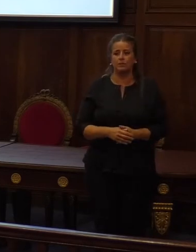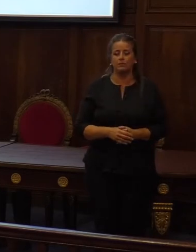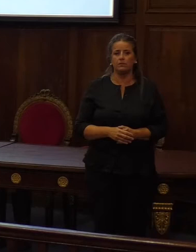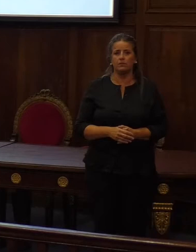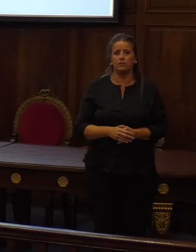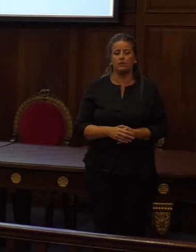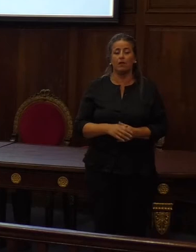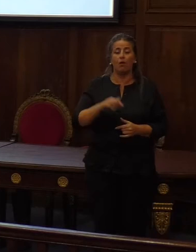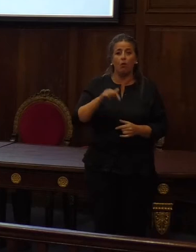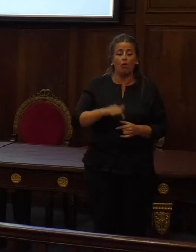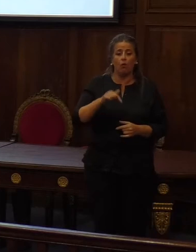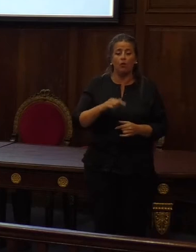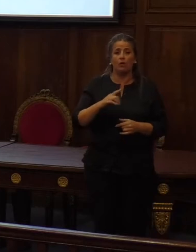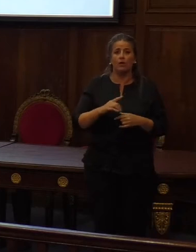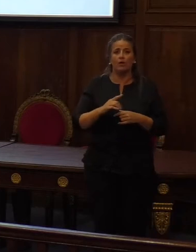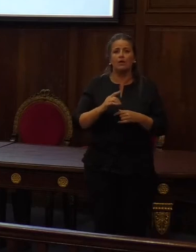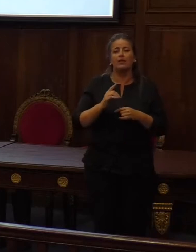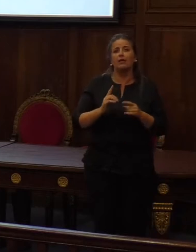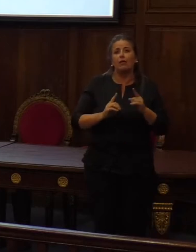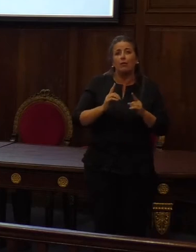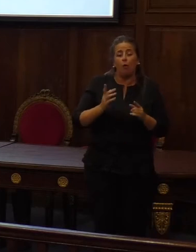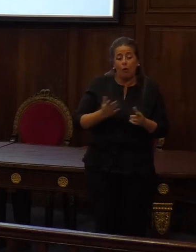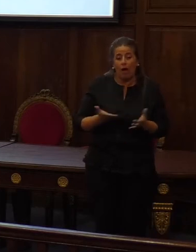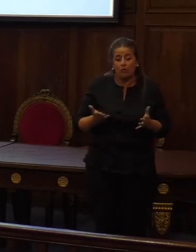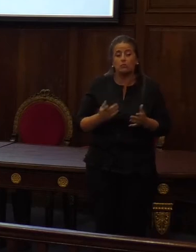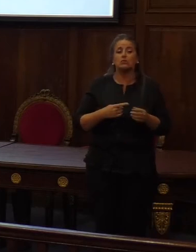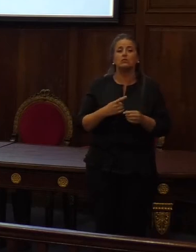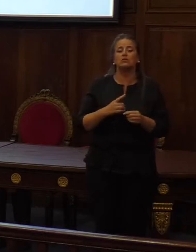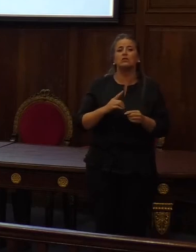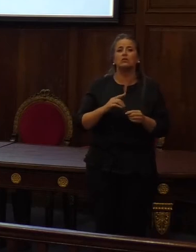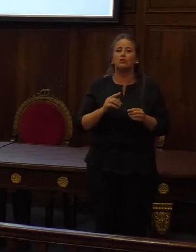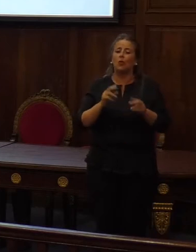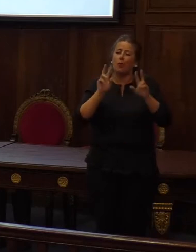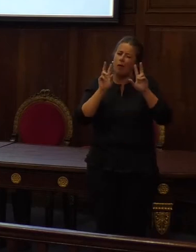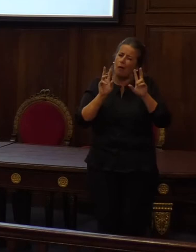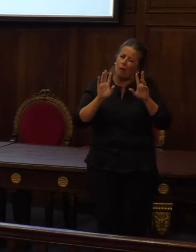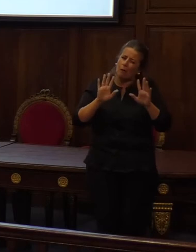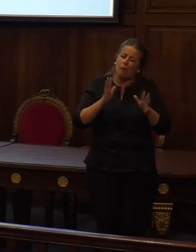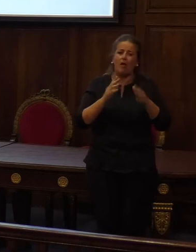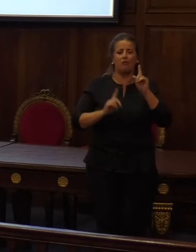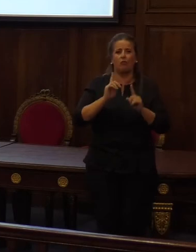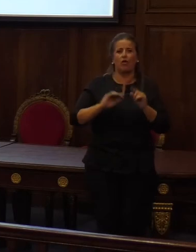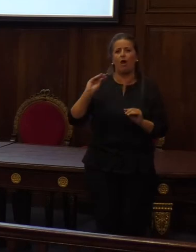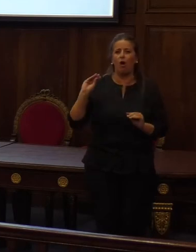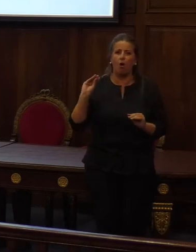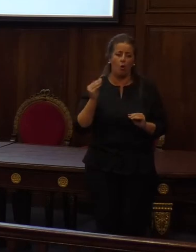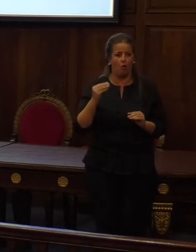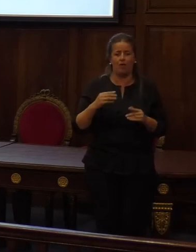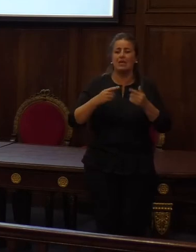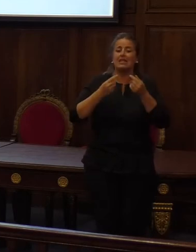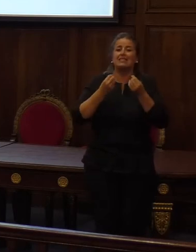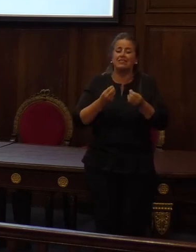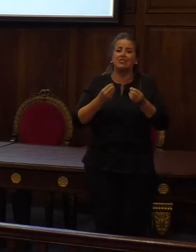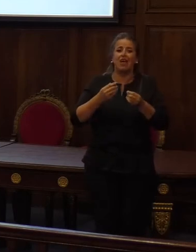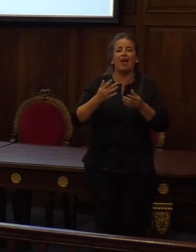La Facultad de hoy en Psicología no solamente es, entre comillas, una facultad joven. Desde su juventud